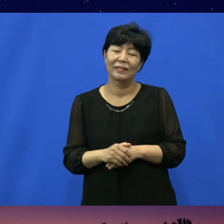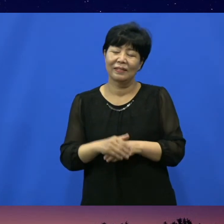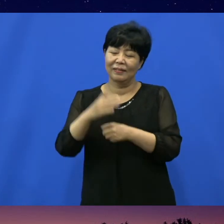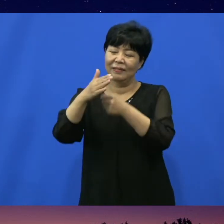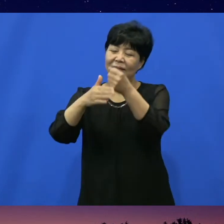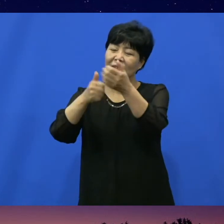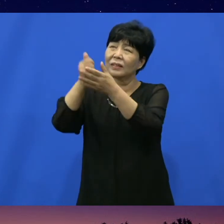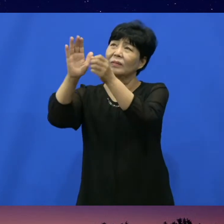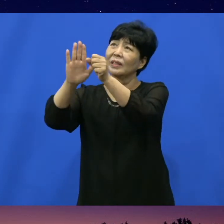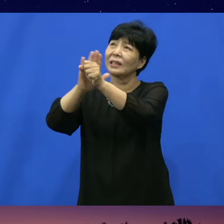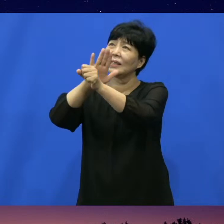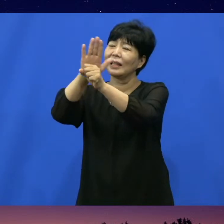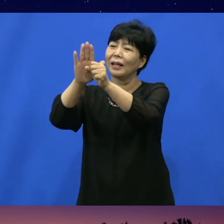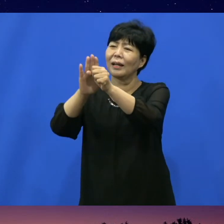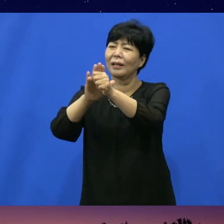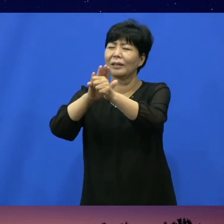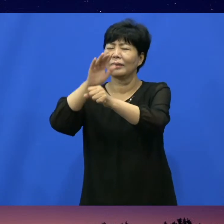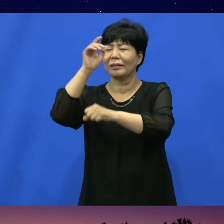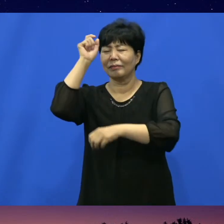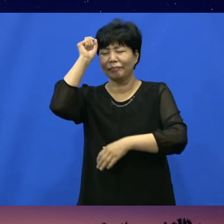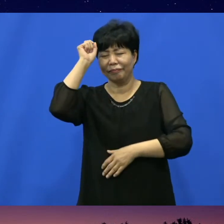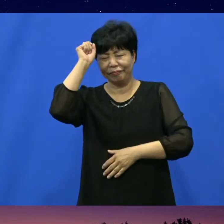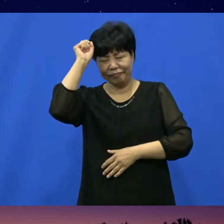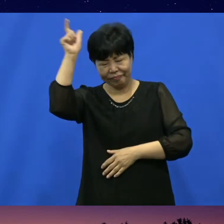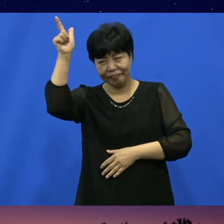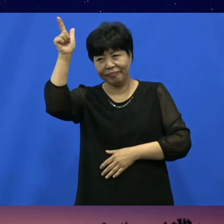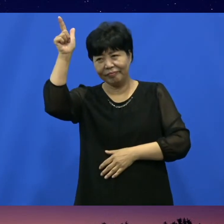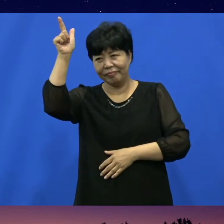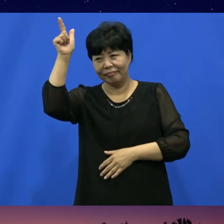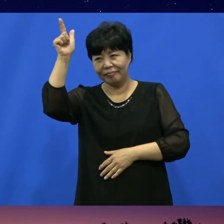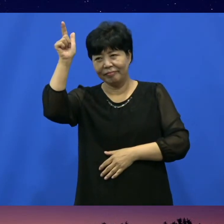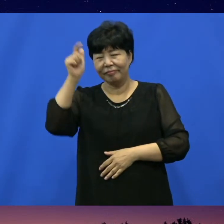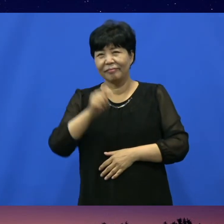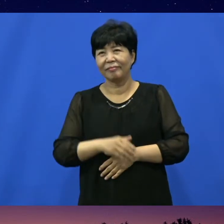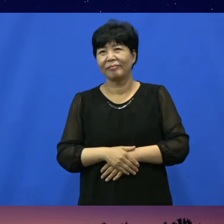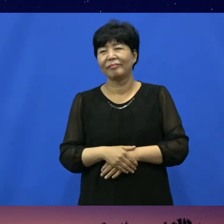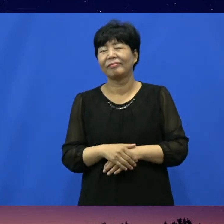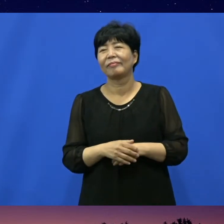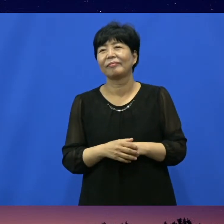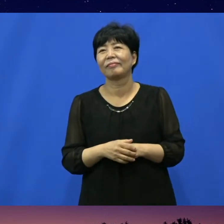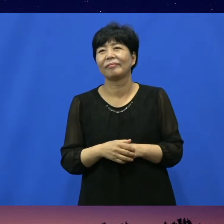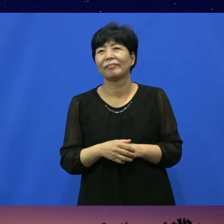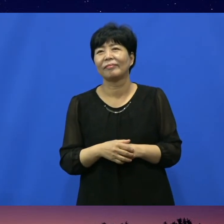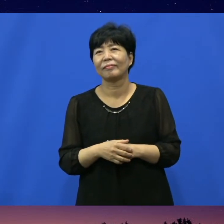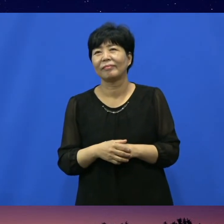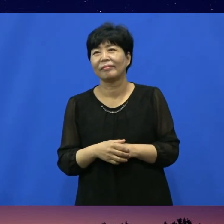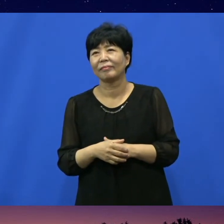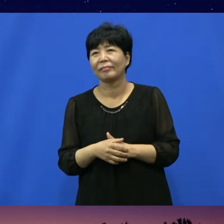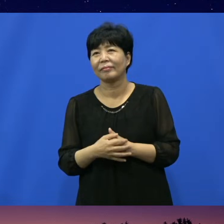하나님의 사랑을 위대하다라고 얘기할 때 그 위대함이란 도대체 뭐냐? 그게 와닿느냐는 거예요.